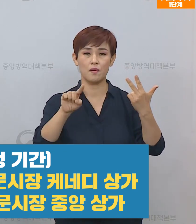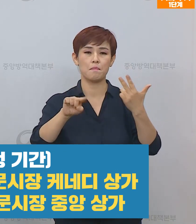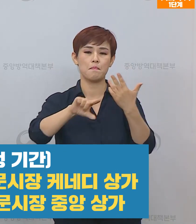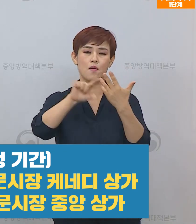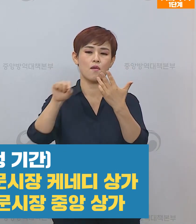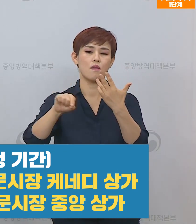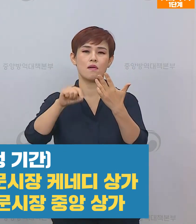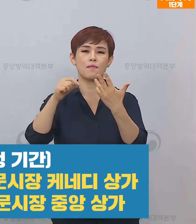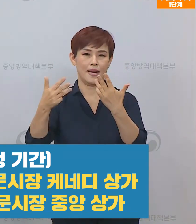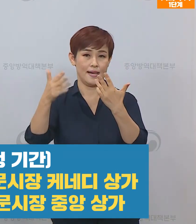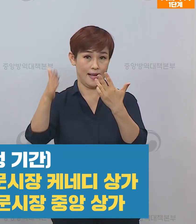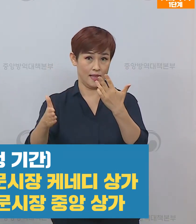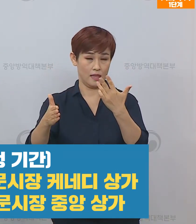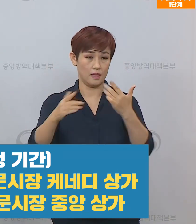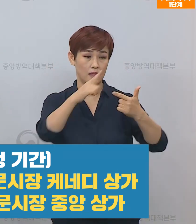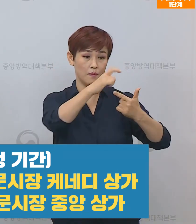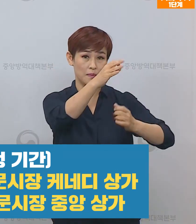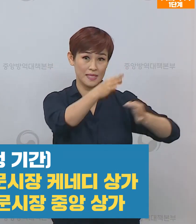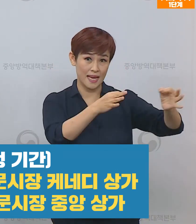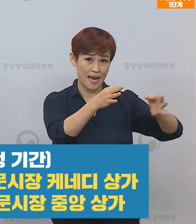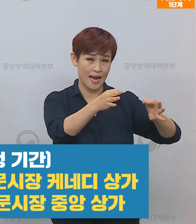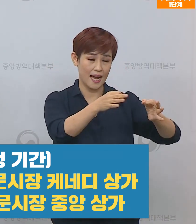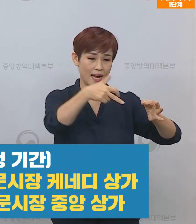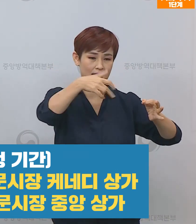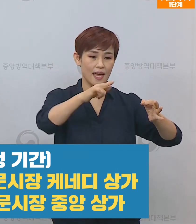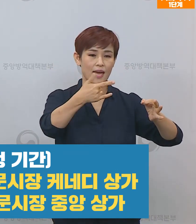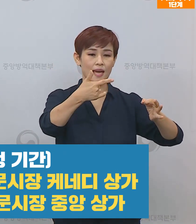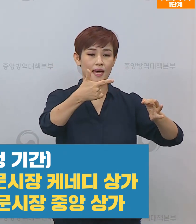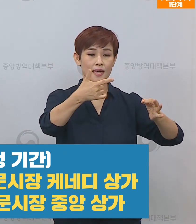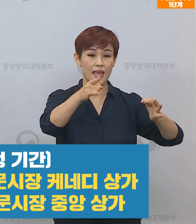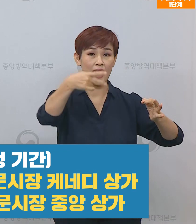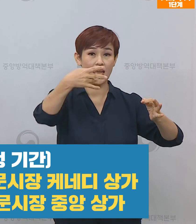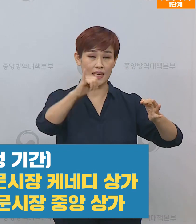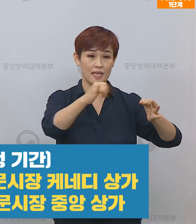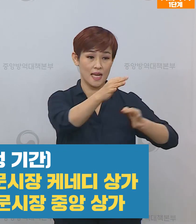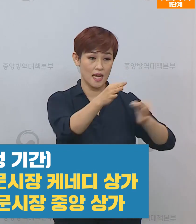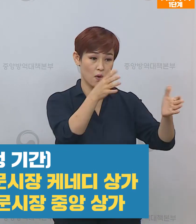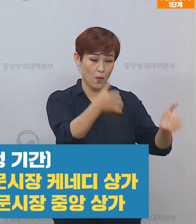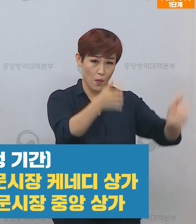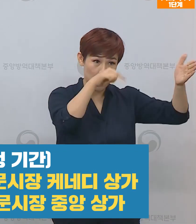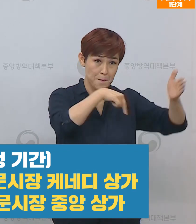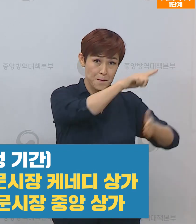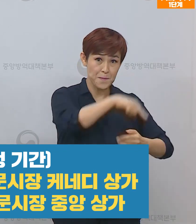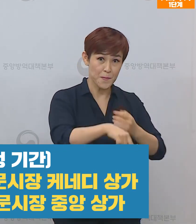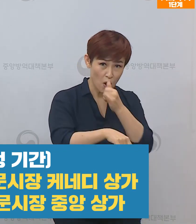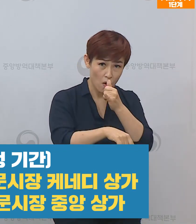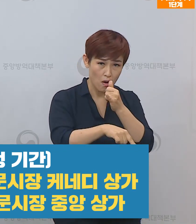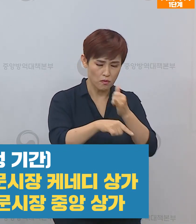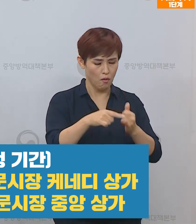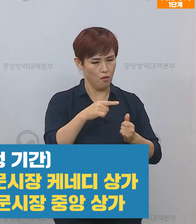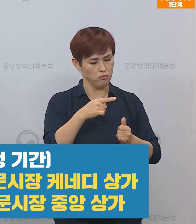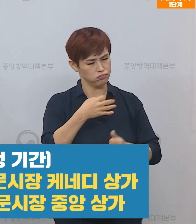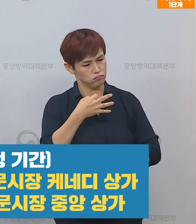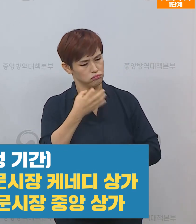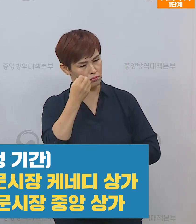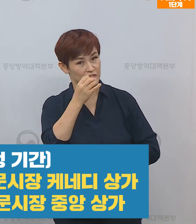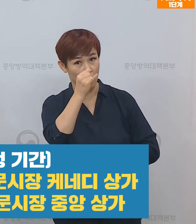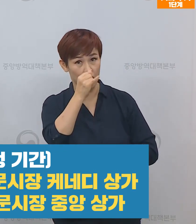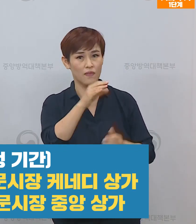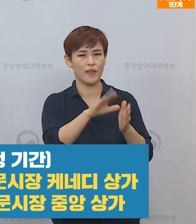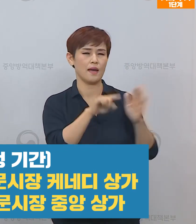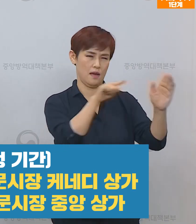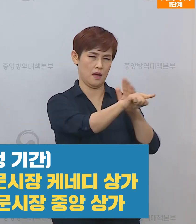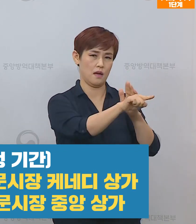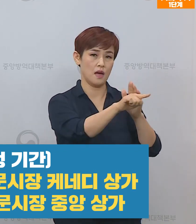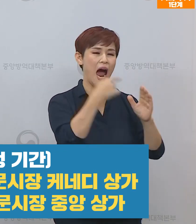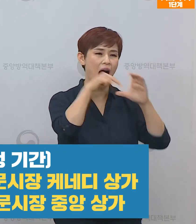사이에 남대문시장의 케네디 상가를 방문했다가 증상이 있으신 분, 또한 지난 8월 8일부터